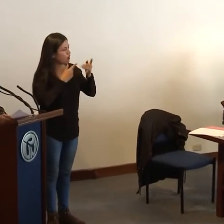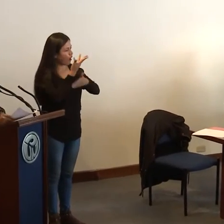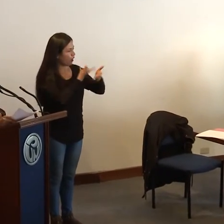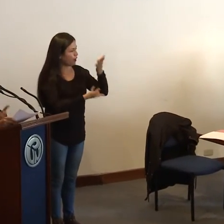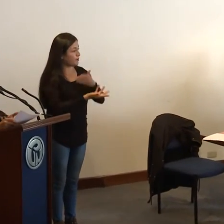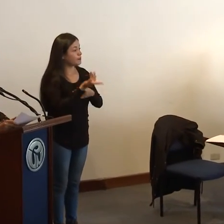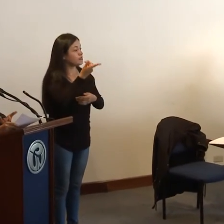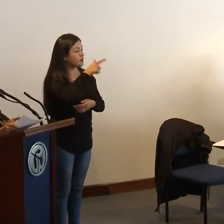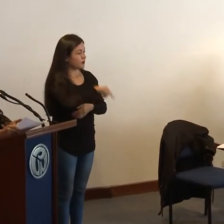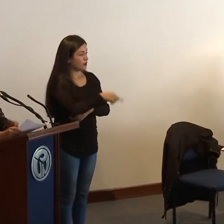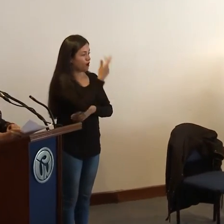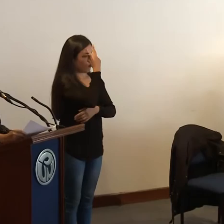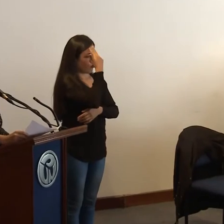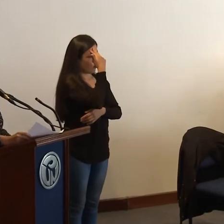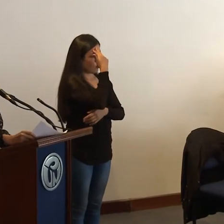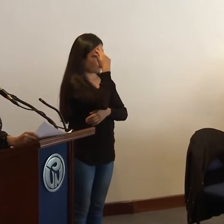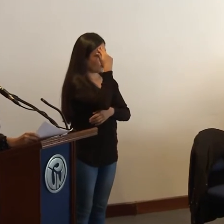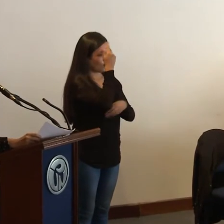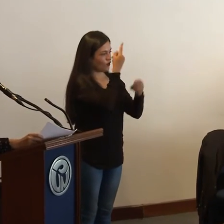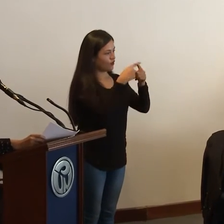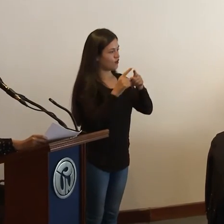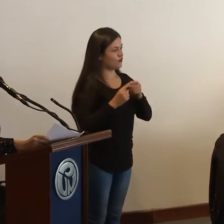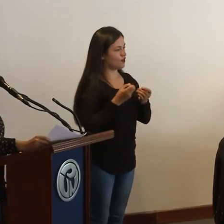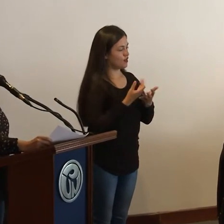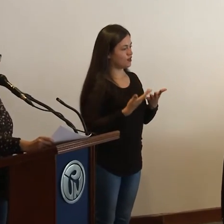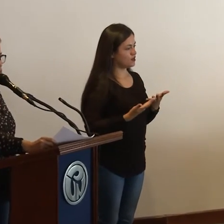muchas cosas pues son parte